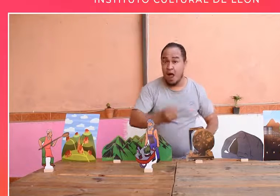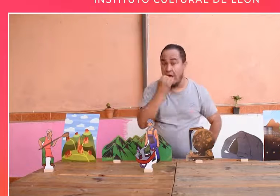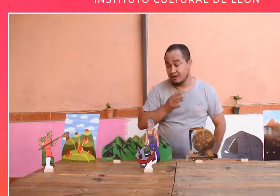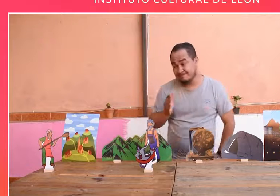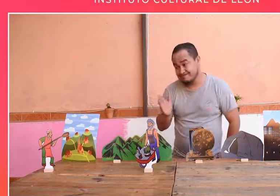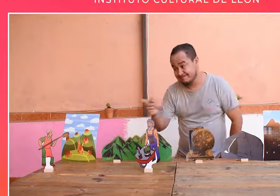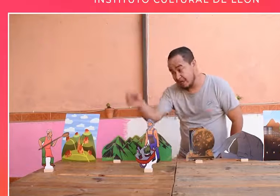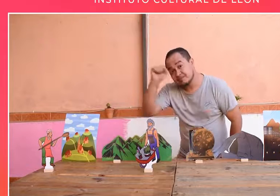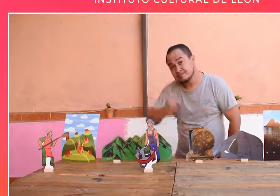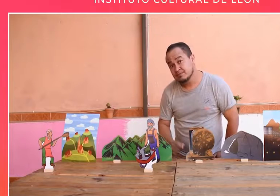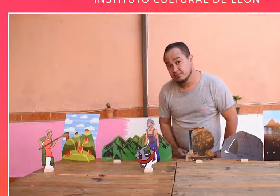Este pueblo